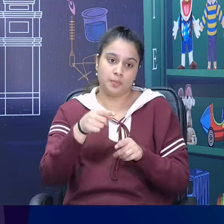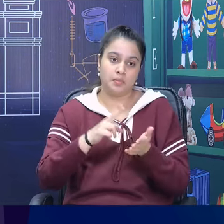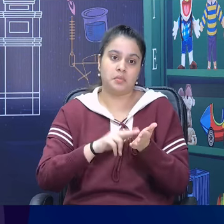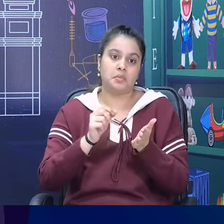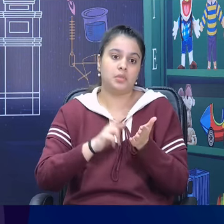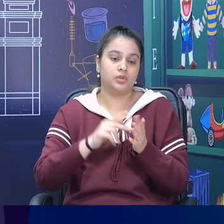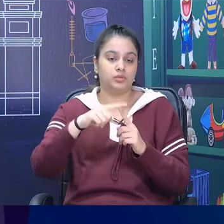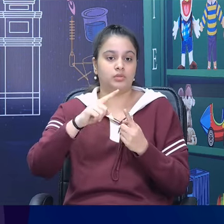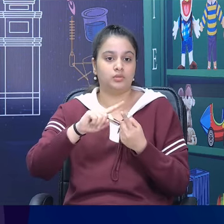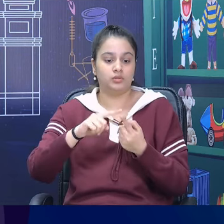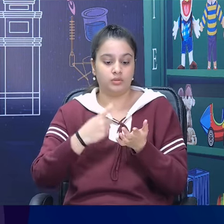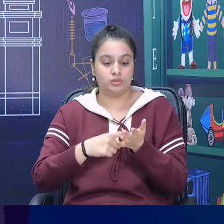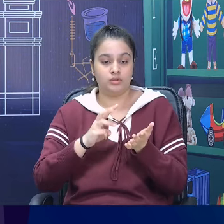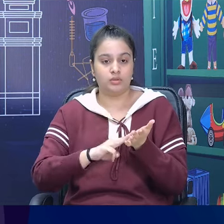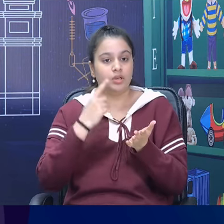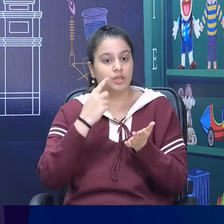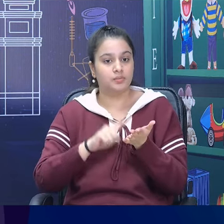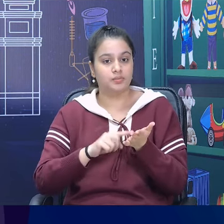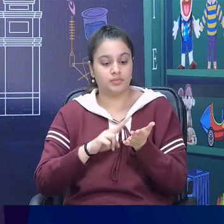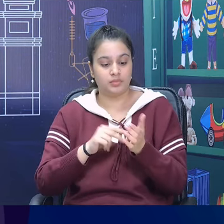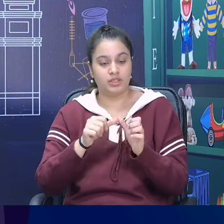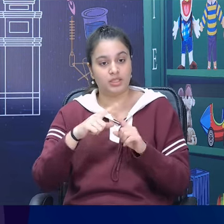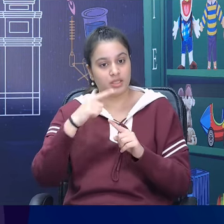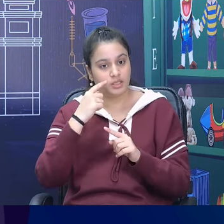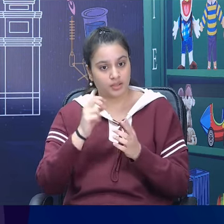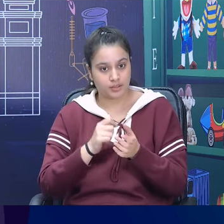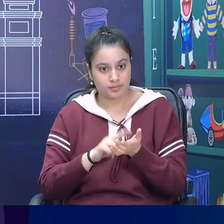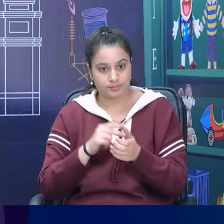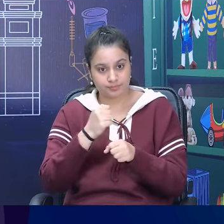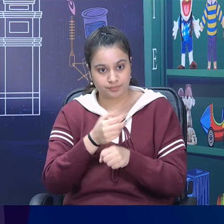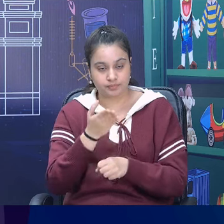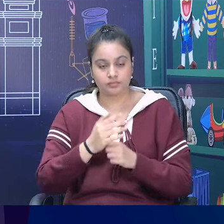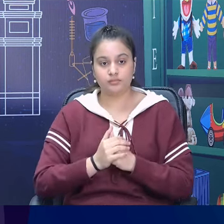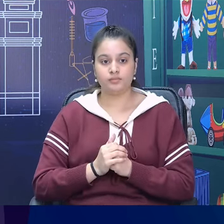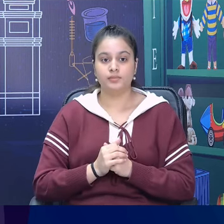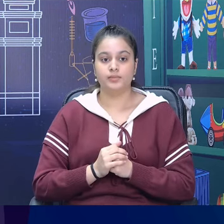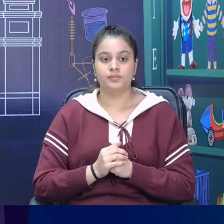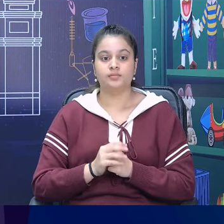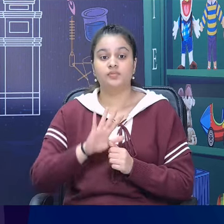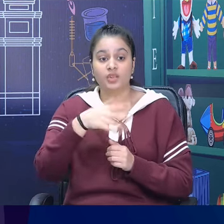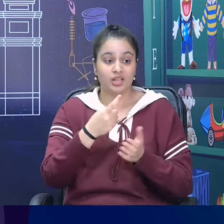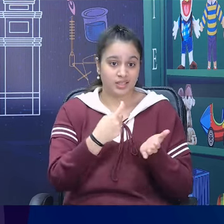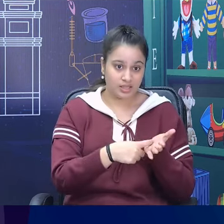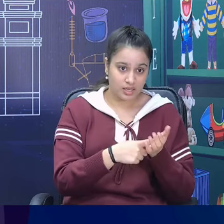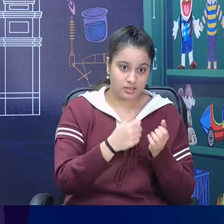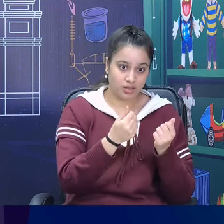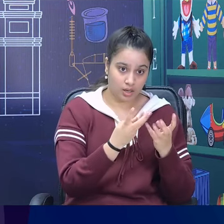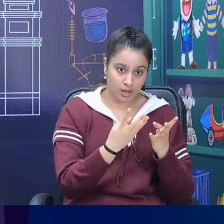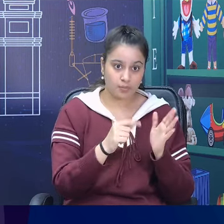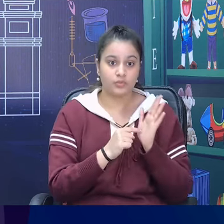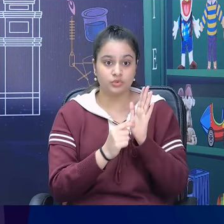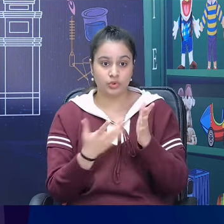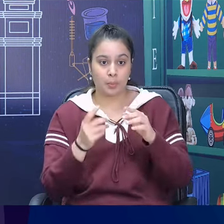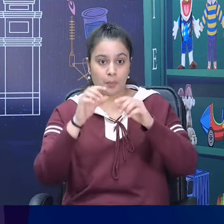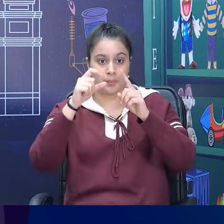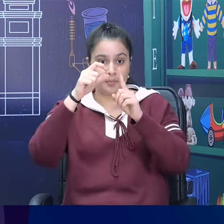डेसिमल्स एंड 1/3 को जैसा हमने पहले डेफिनेशन रेशनल नंबर की पढ़ी थी कि अ रेशनल नंबर व्हिच कैन रिप्रेजेंट इन द फॉर्म ऑफ p /